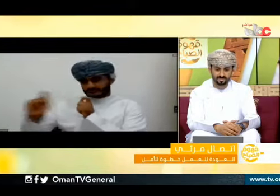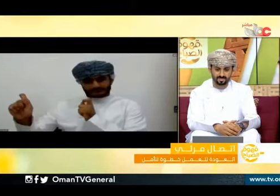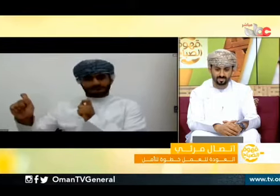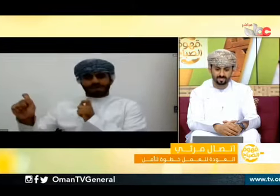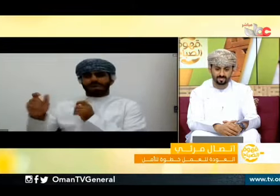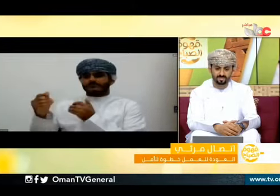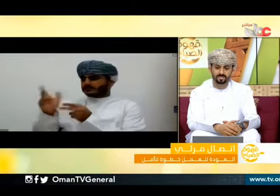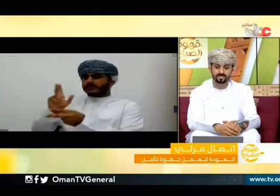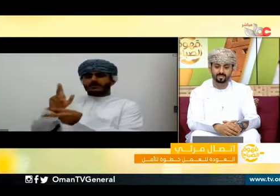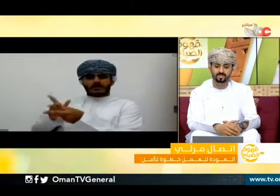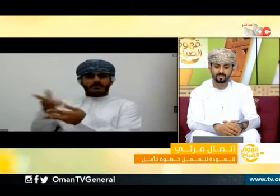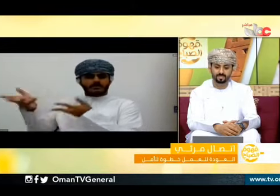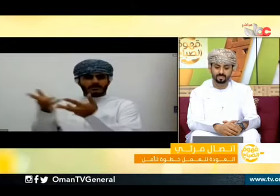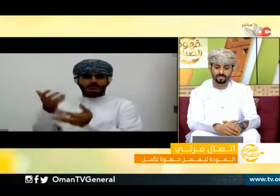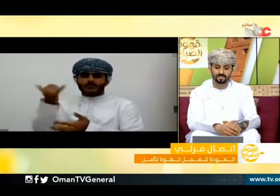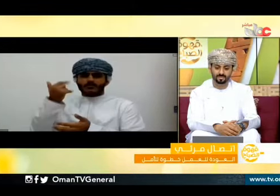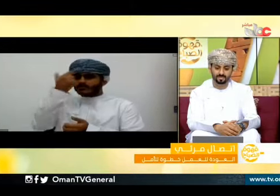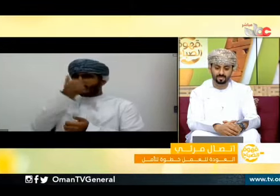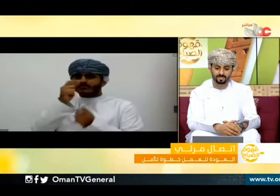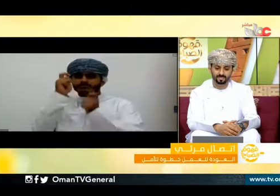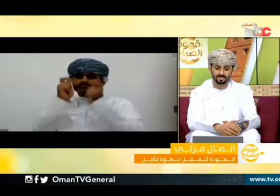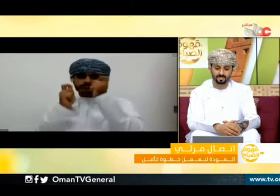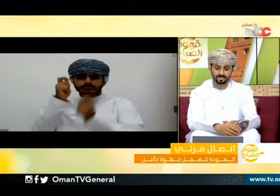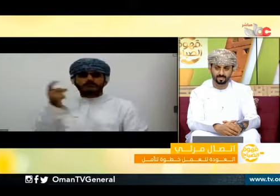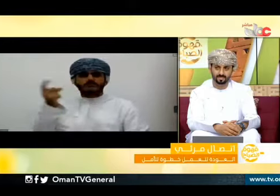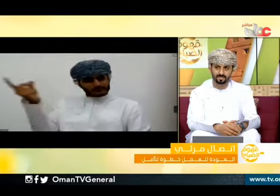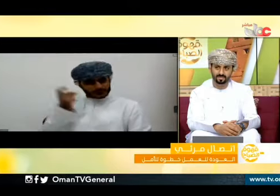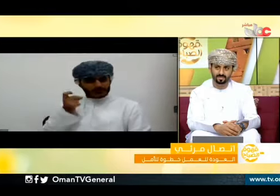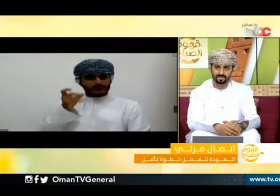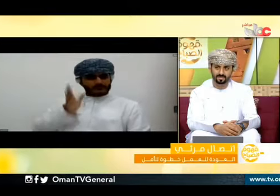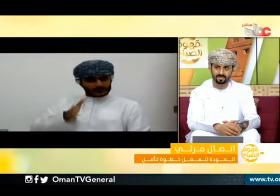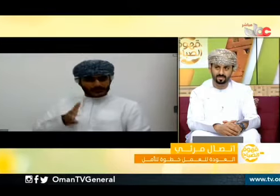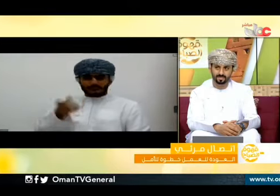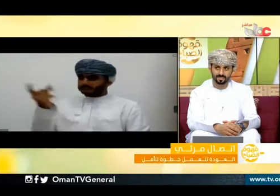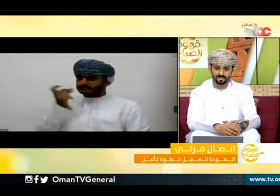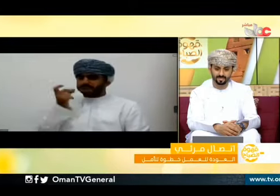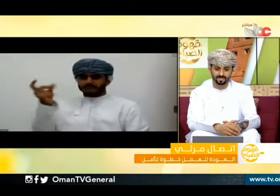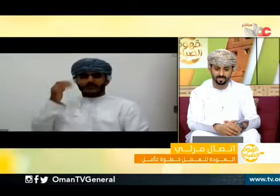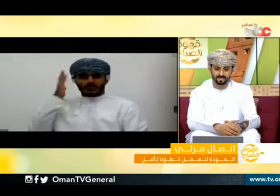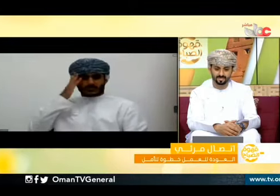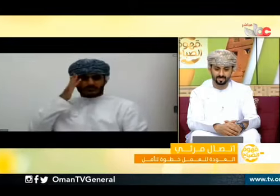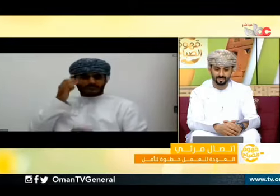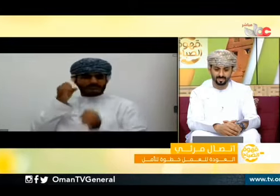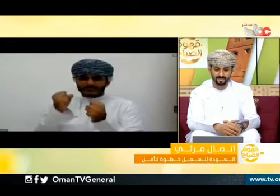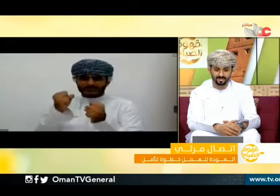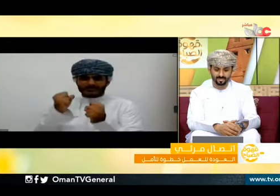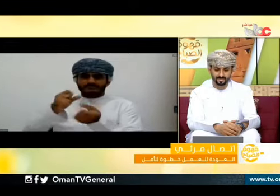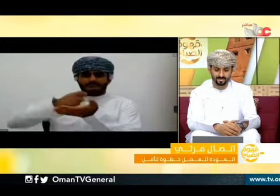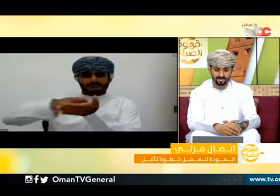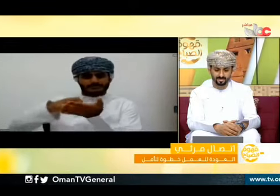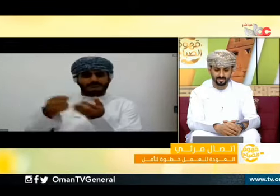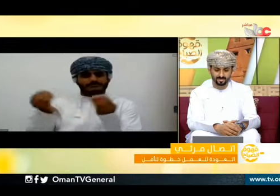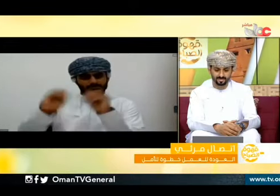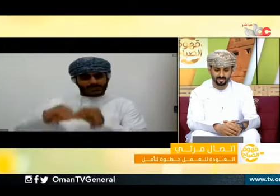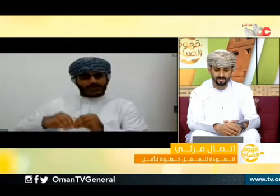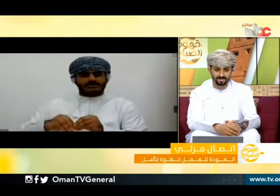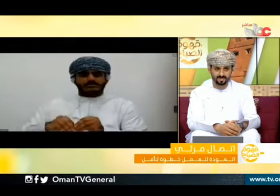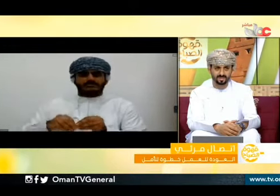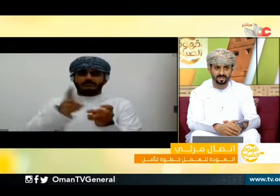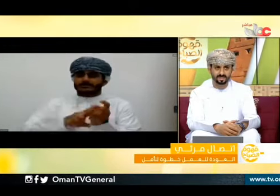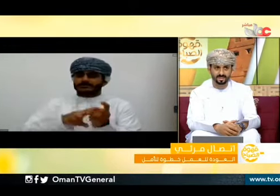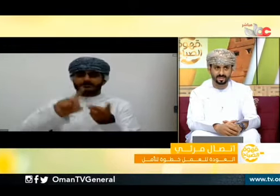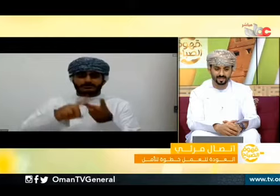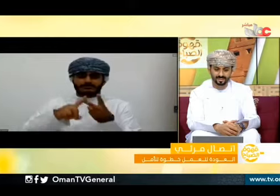التباعد الاجتماعي باثنين متر بين كل موظفين، سواء إذا كنا في العمل أو أنه أشخاص